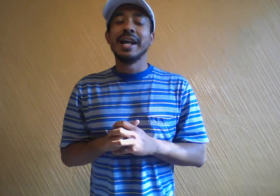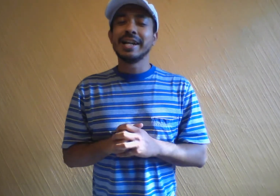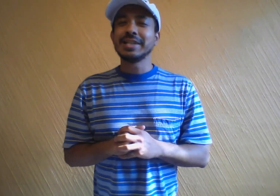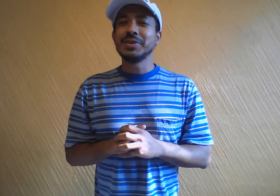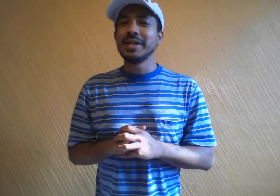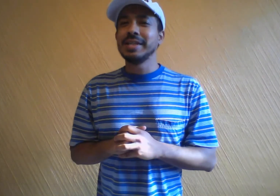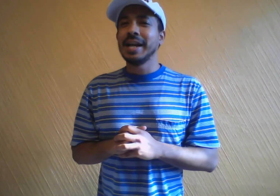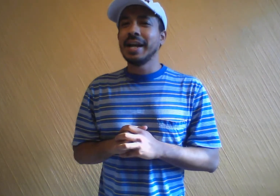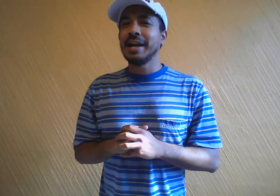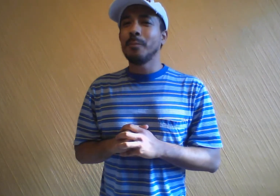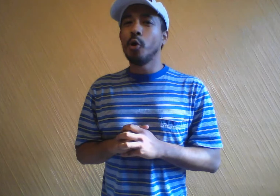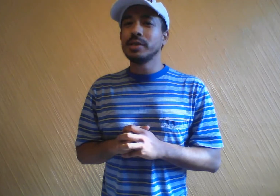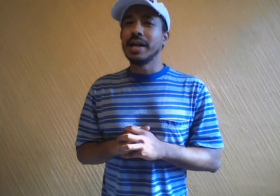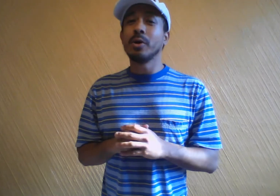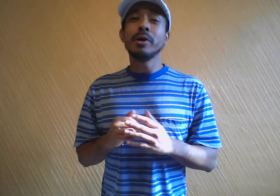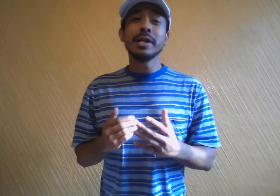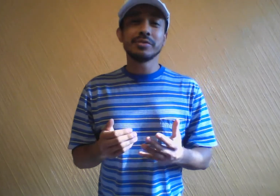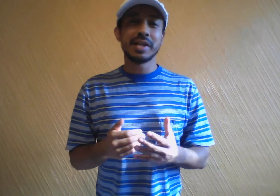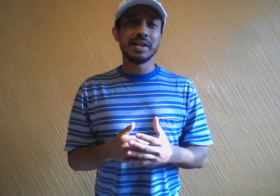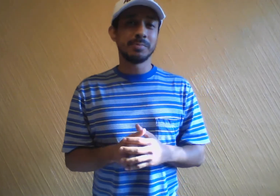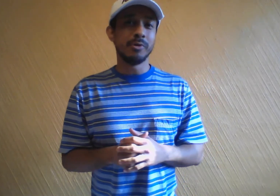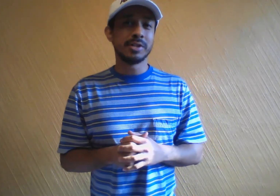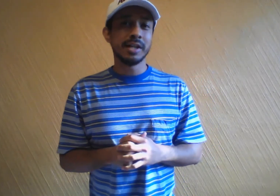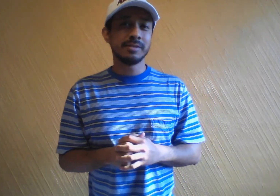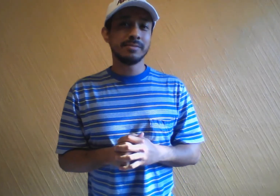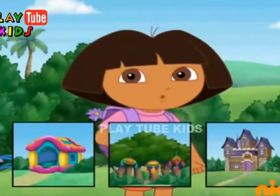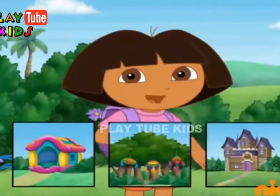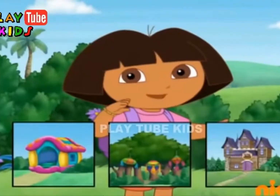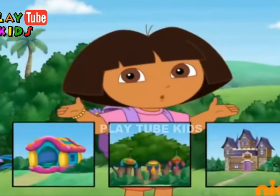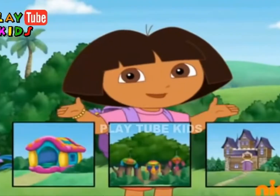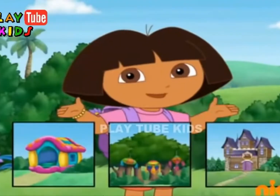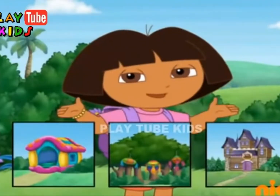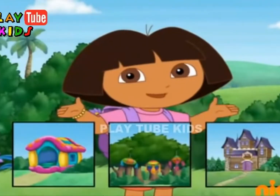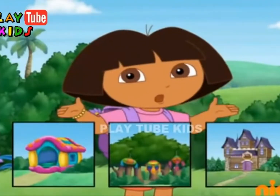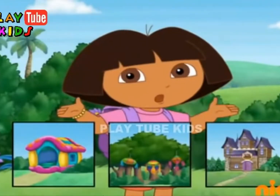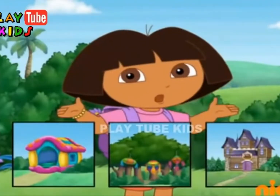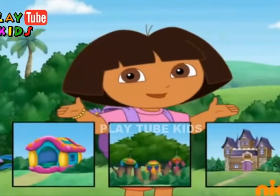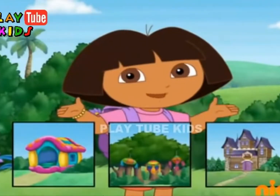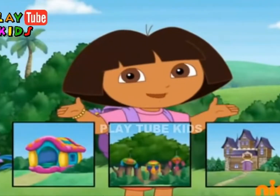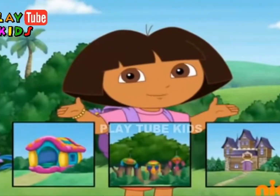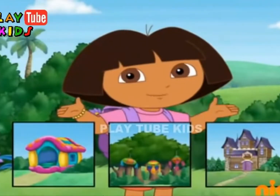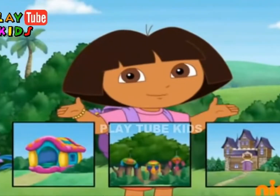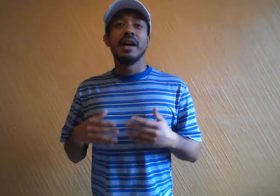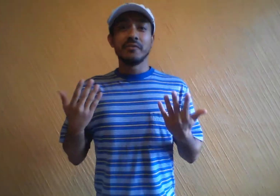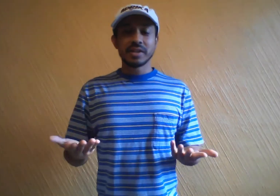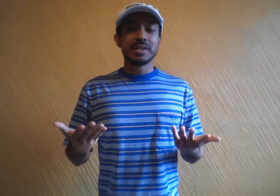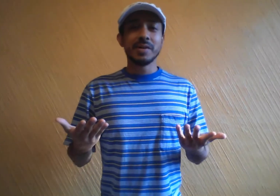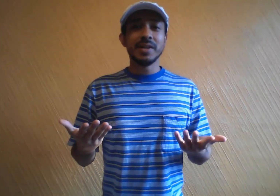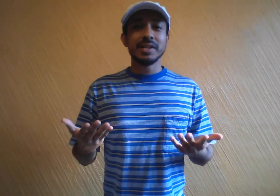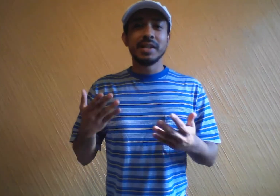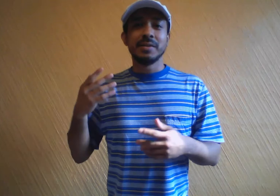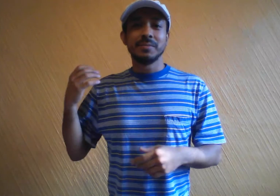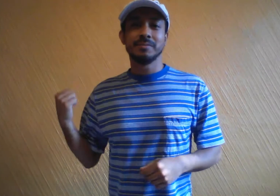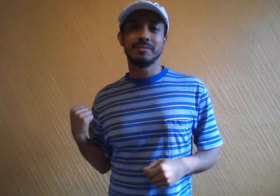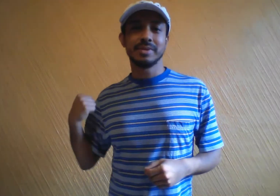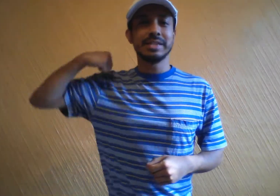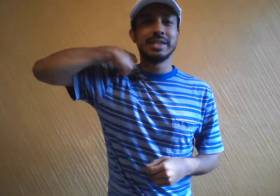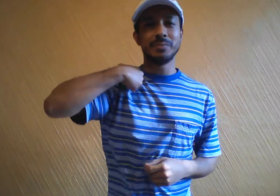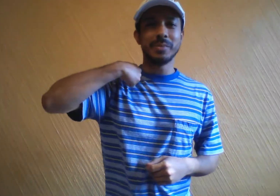El caso es de que bolsa. ¿Cómo harían ustedes bolsa? ¿A dónde vamos primero? Efectivamente,